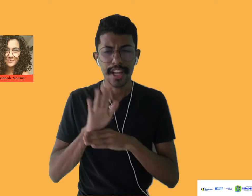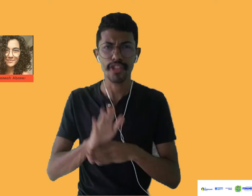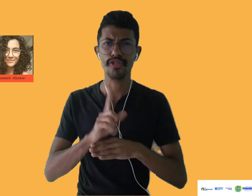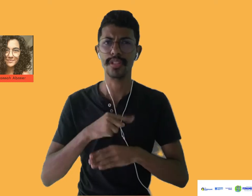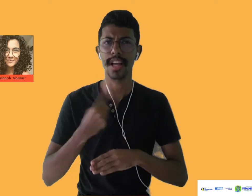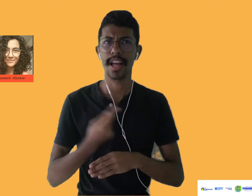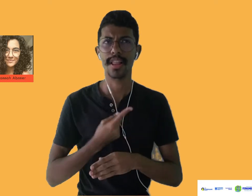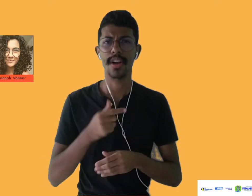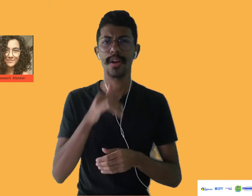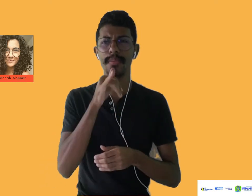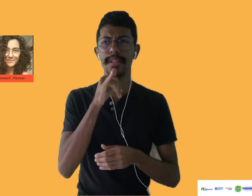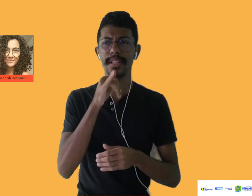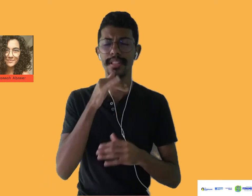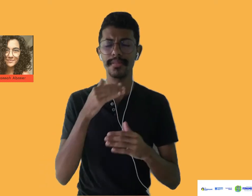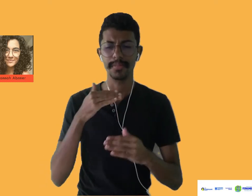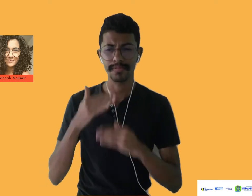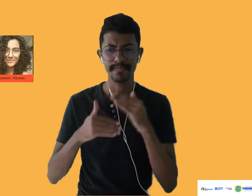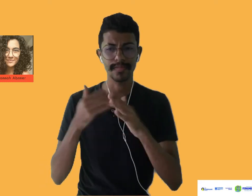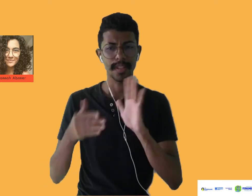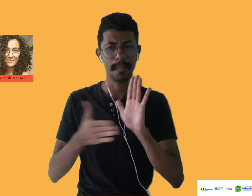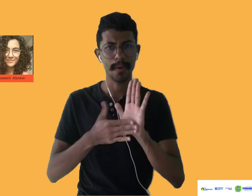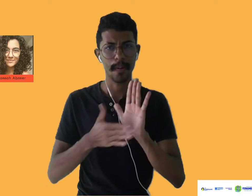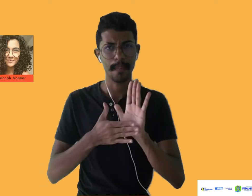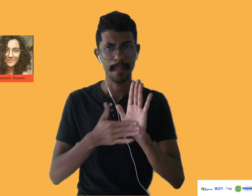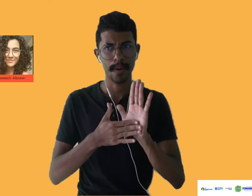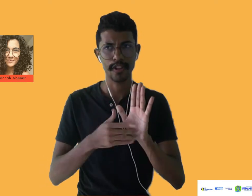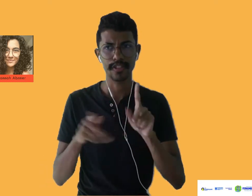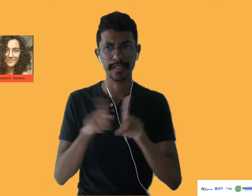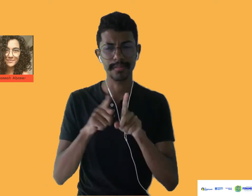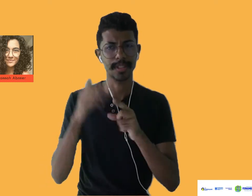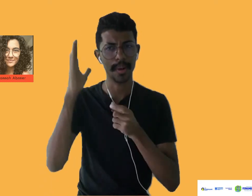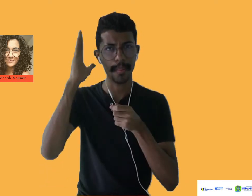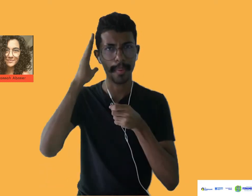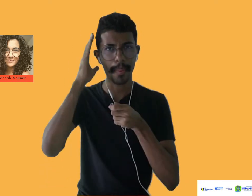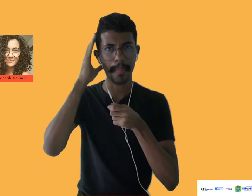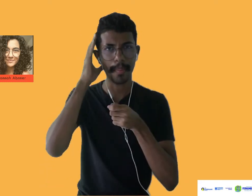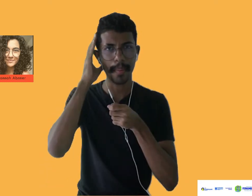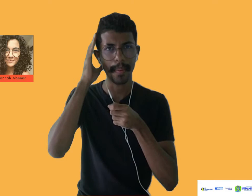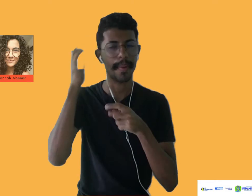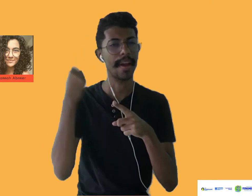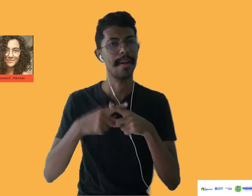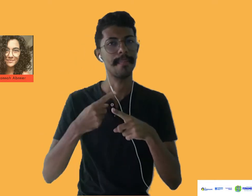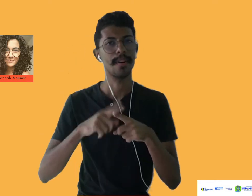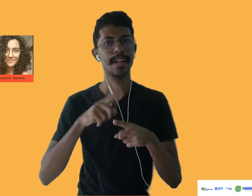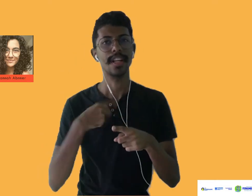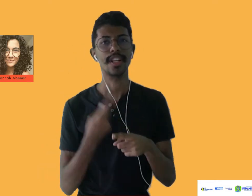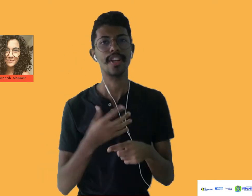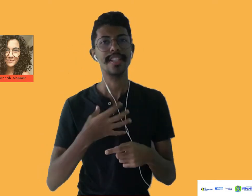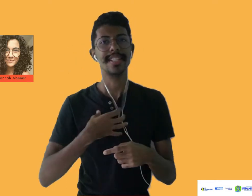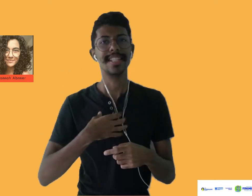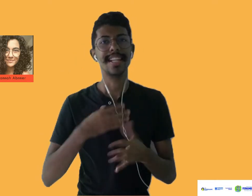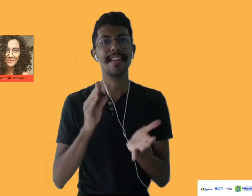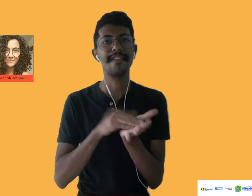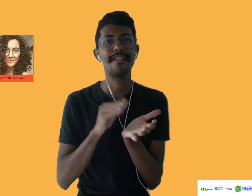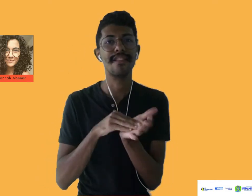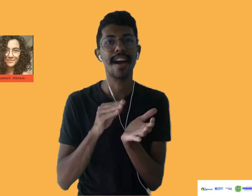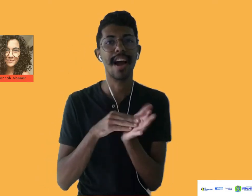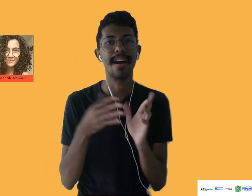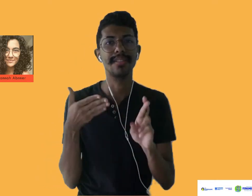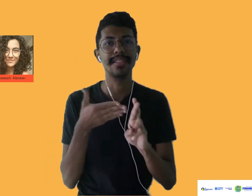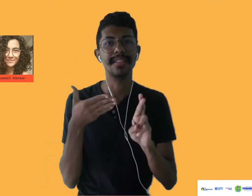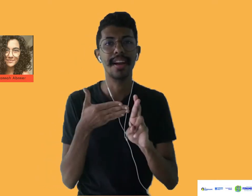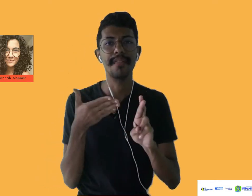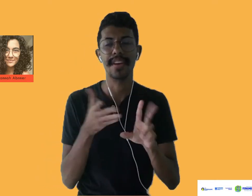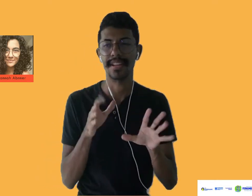gente meio construir, colocar no blank essa proposta, né, de podcast, é também porque a gente sente falta de